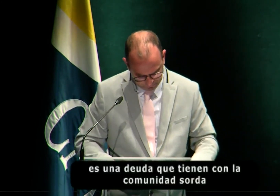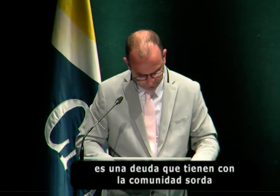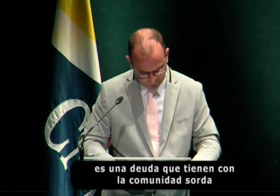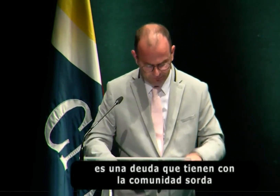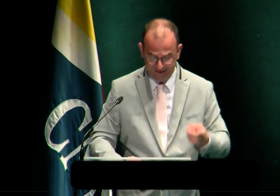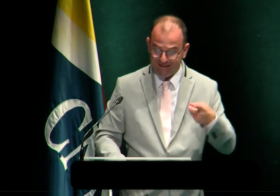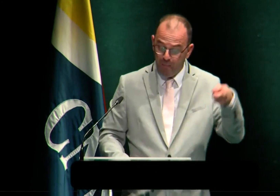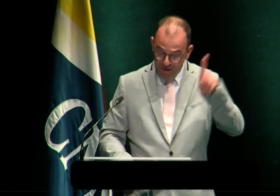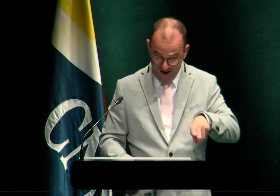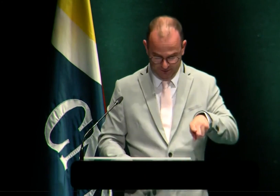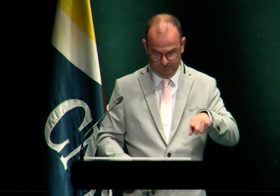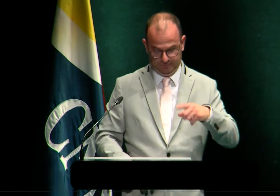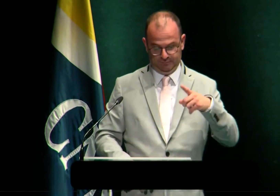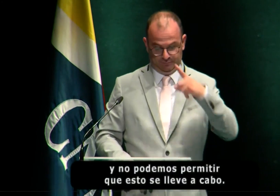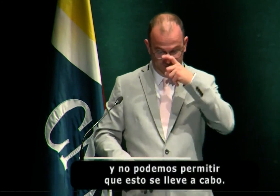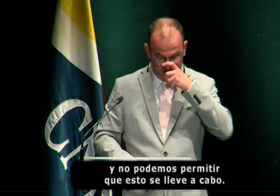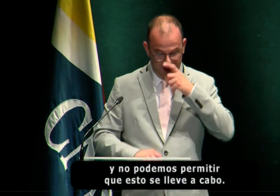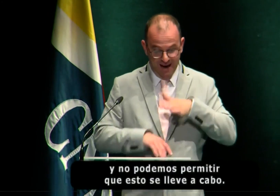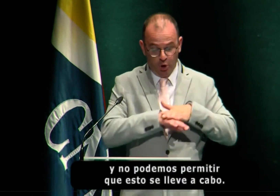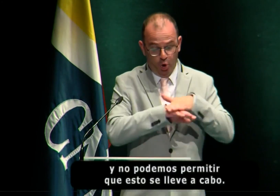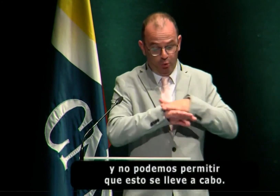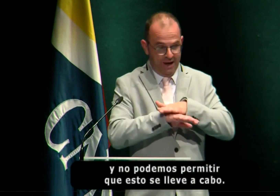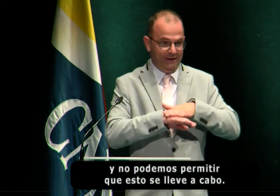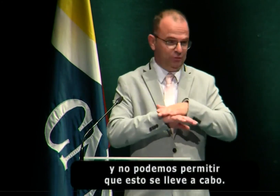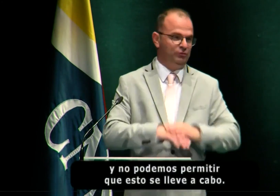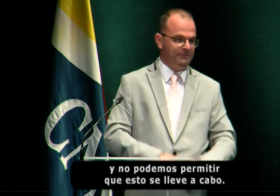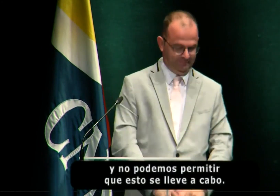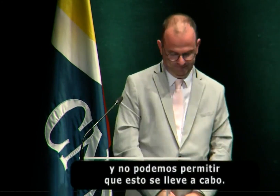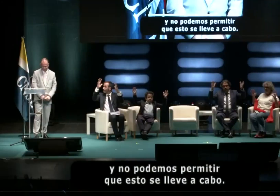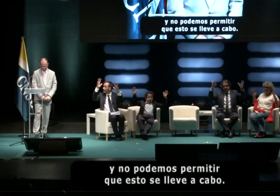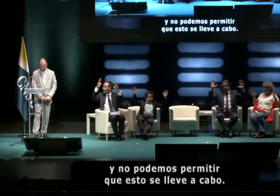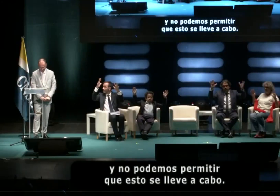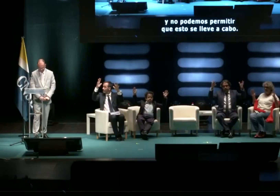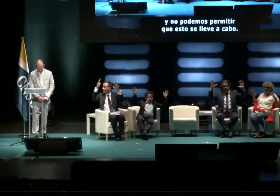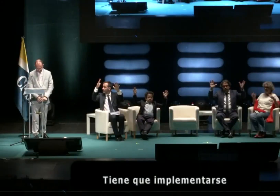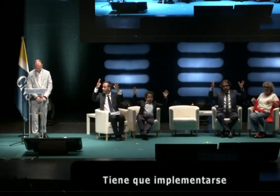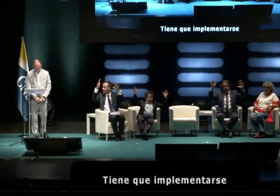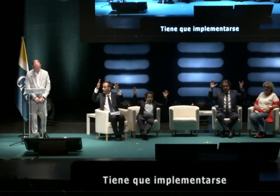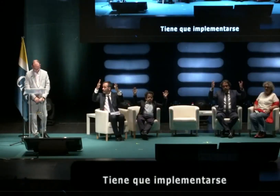que llegarse a reconocer ese reglamento y aprobarse como tal.